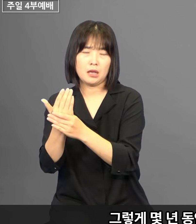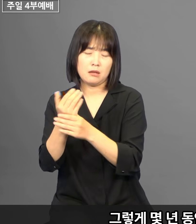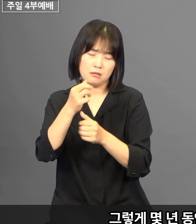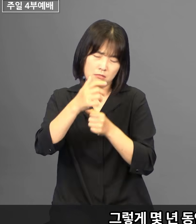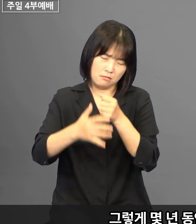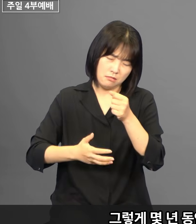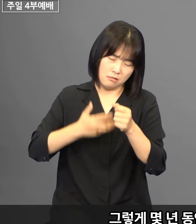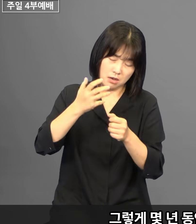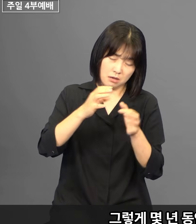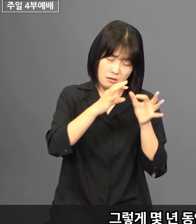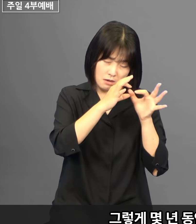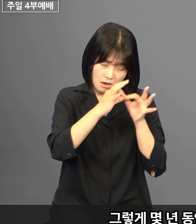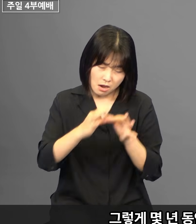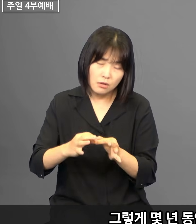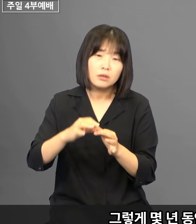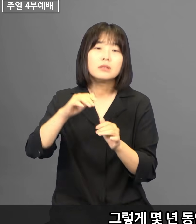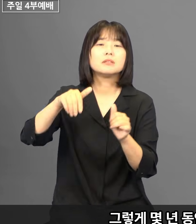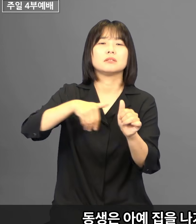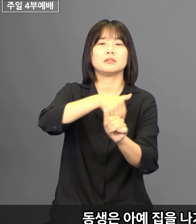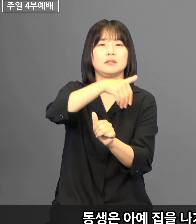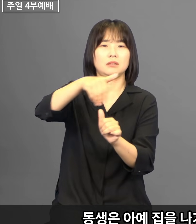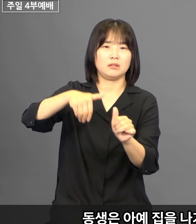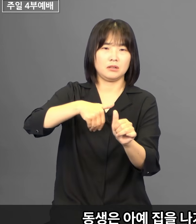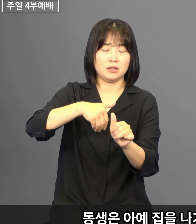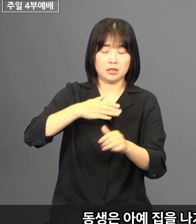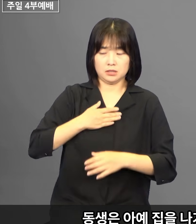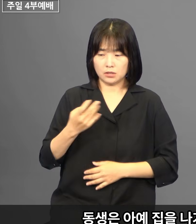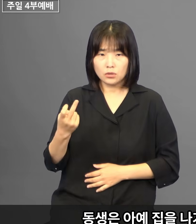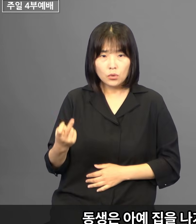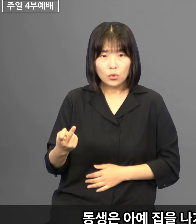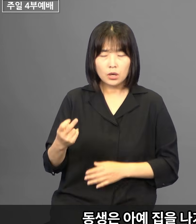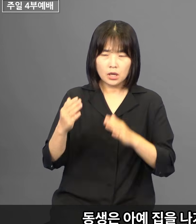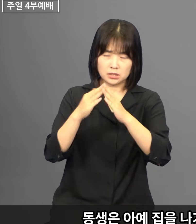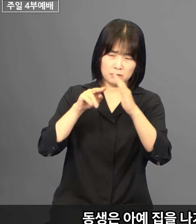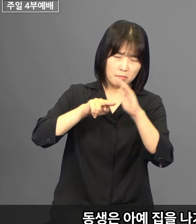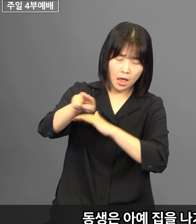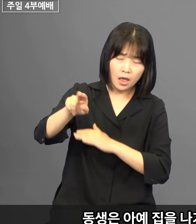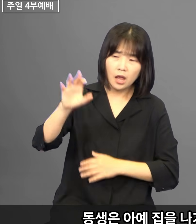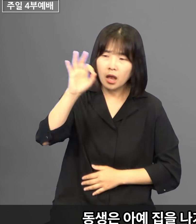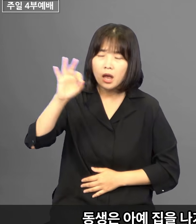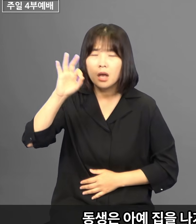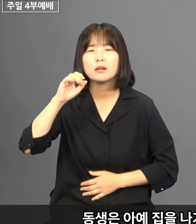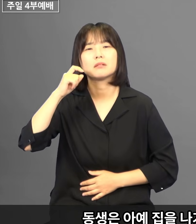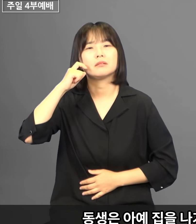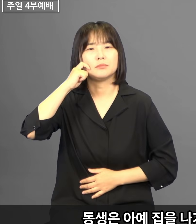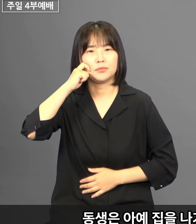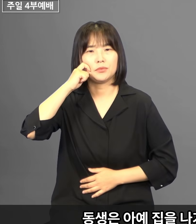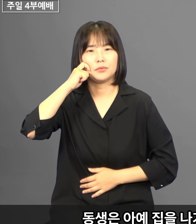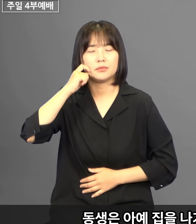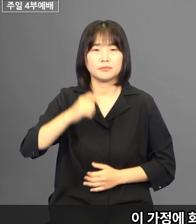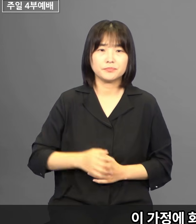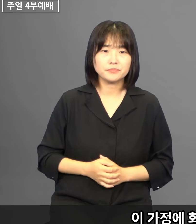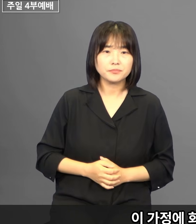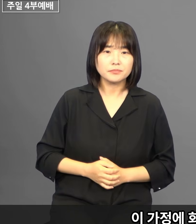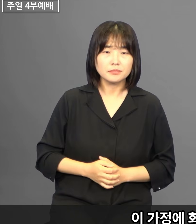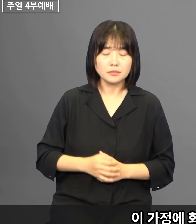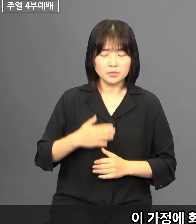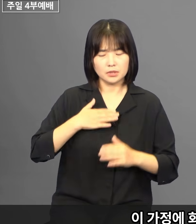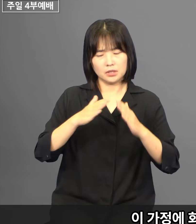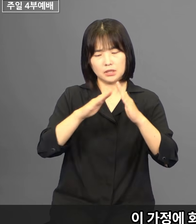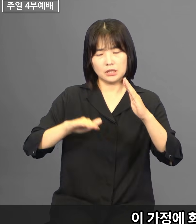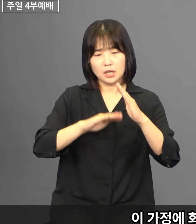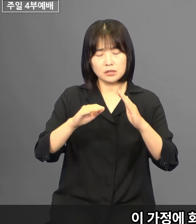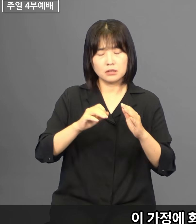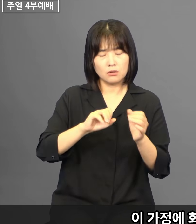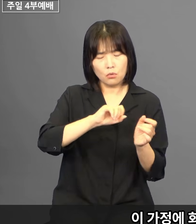동안 지속된 이 상황 속에서 동생은 아예 집을 나가 찾을 수 없는 상태가 되었고 이 가정의